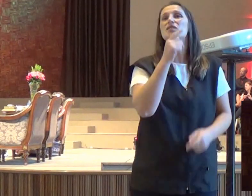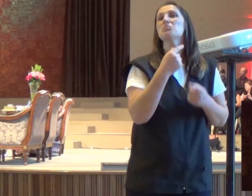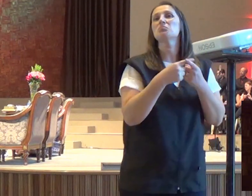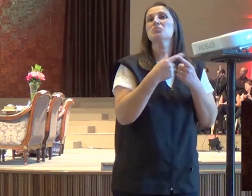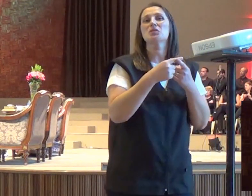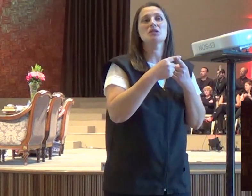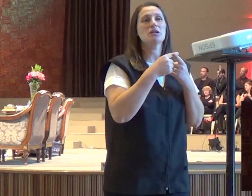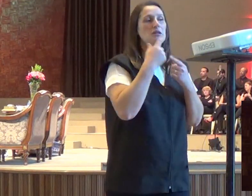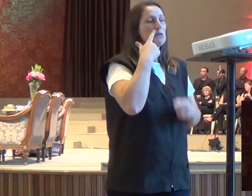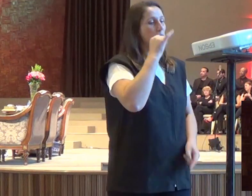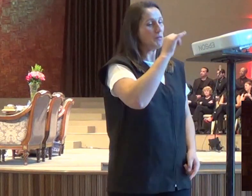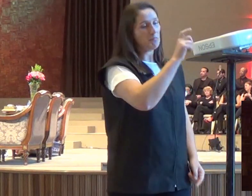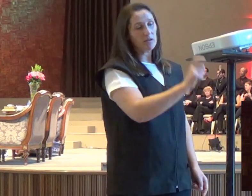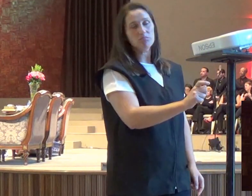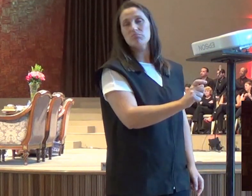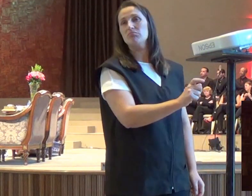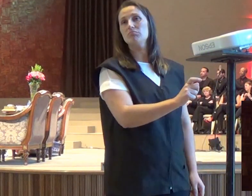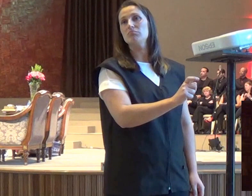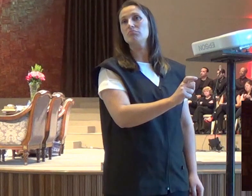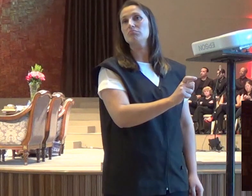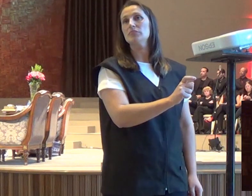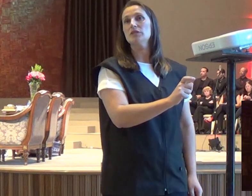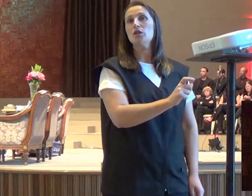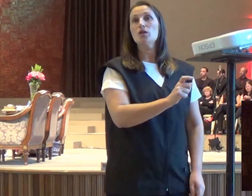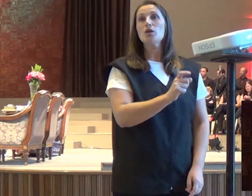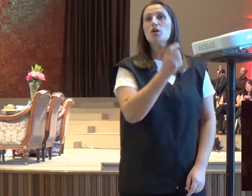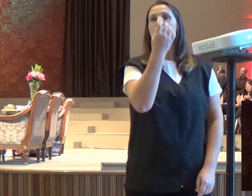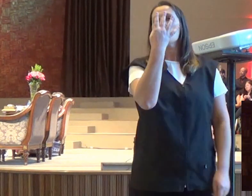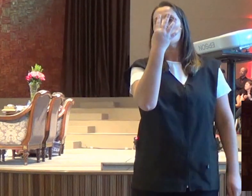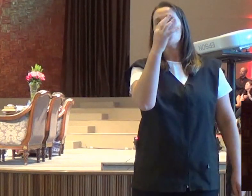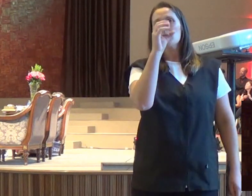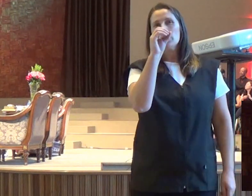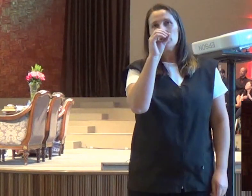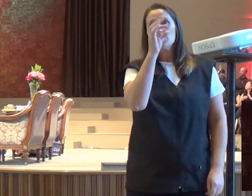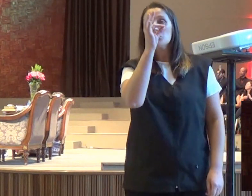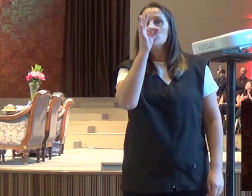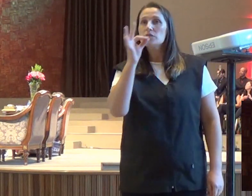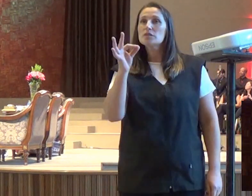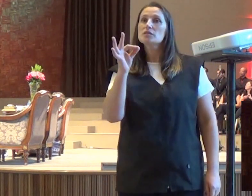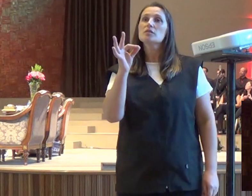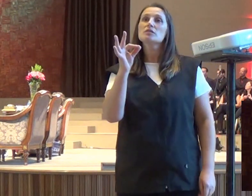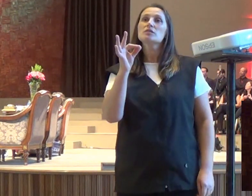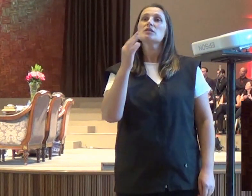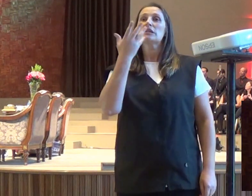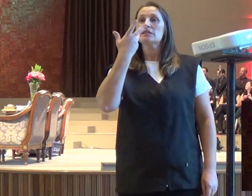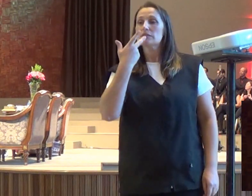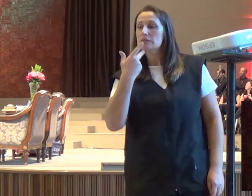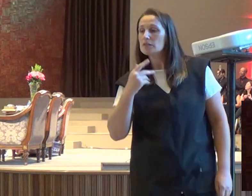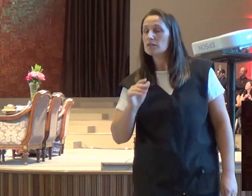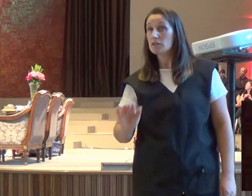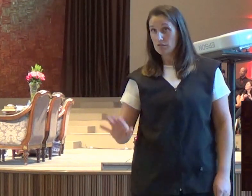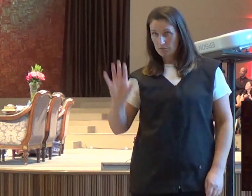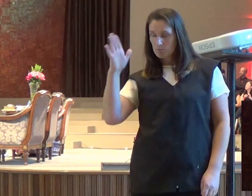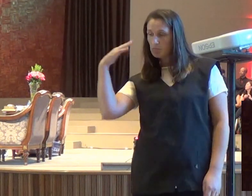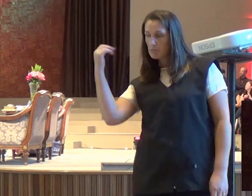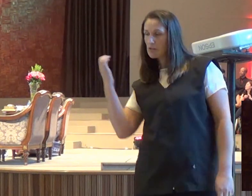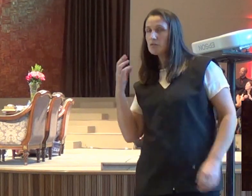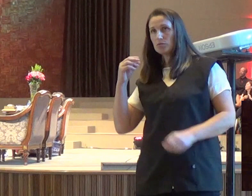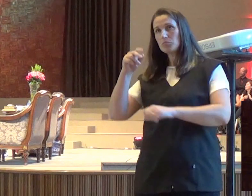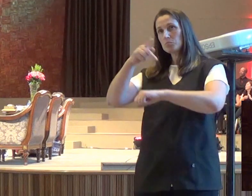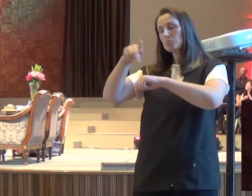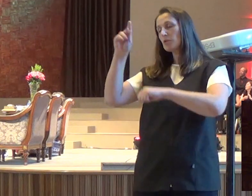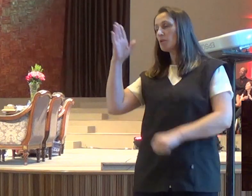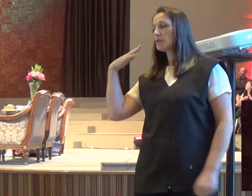40% de todas as crianças brasileiras vão dormir em uma casa, na qual